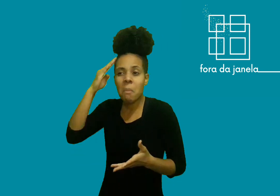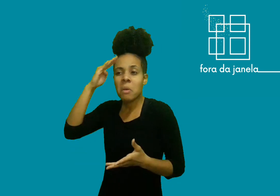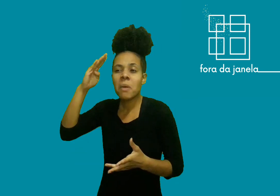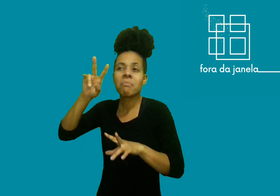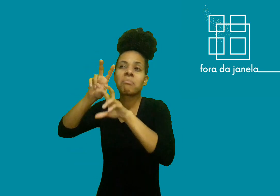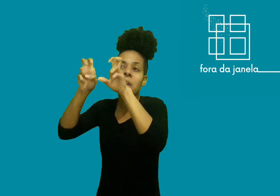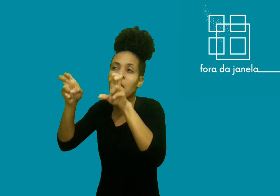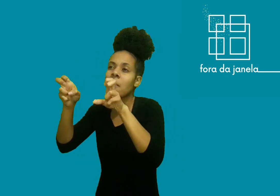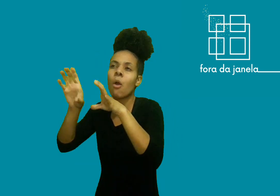relação à comunidade surda,